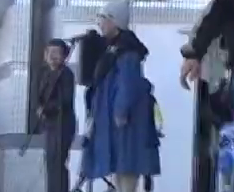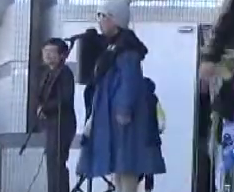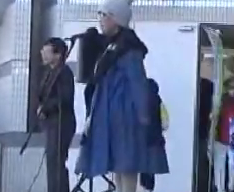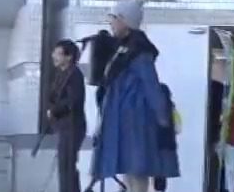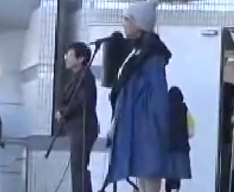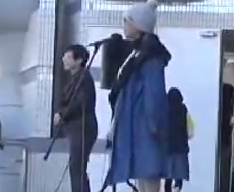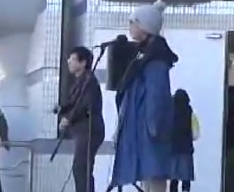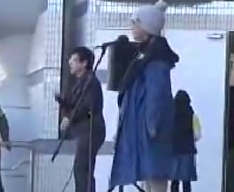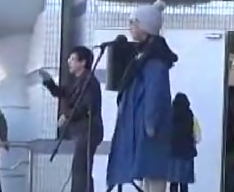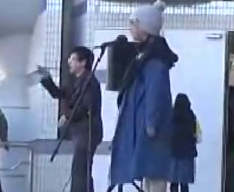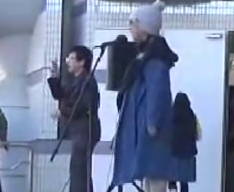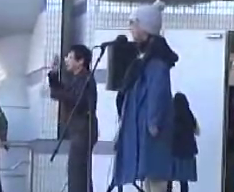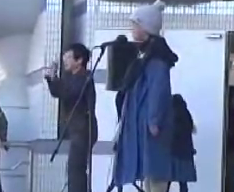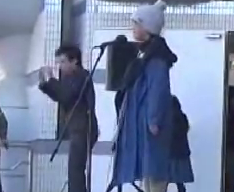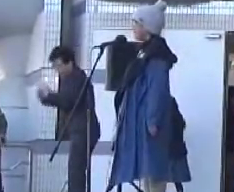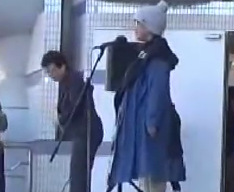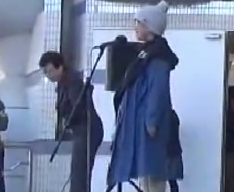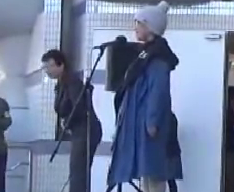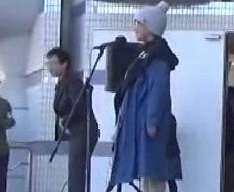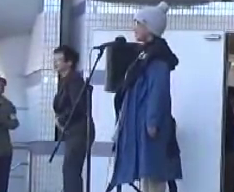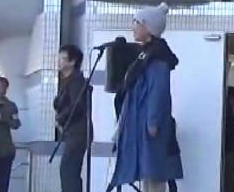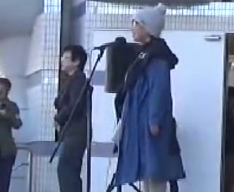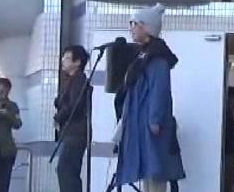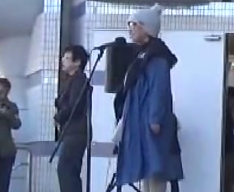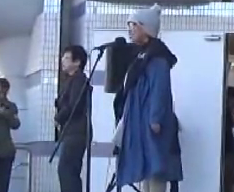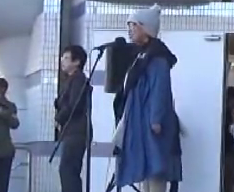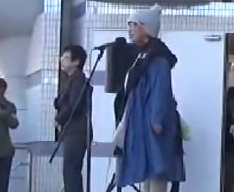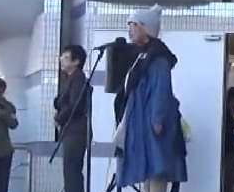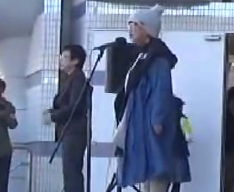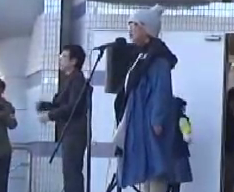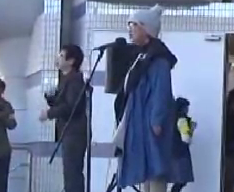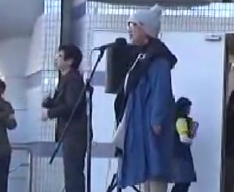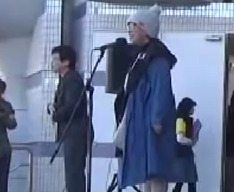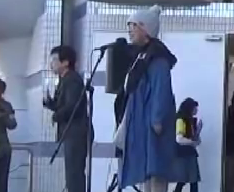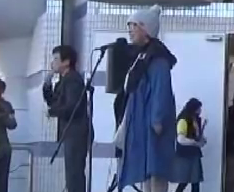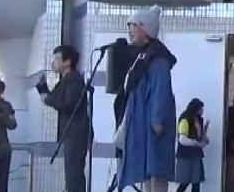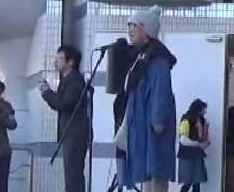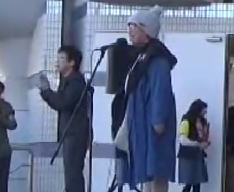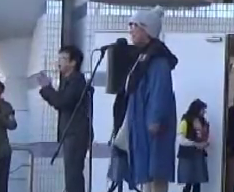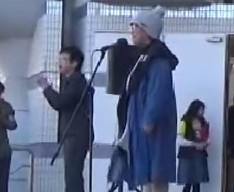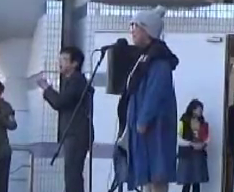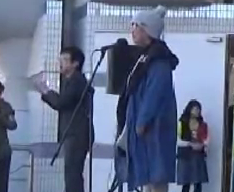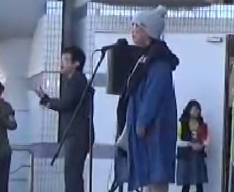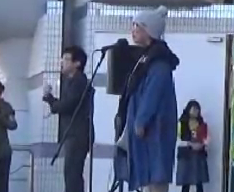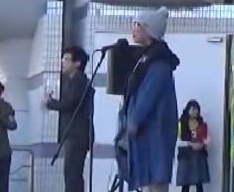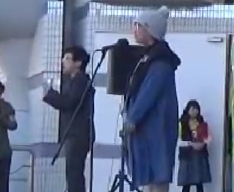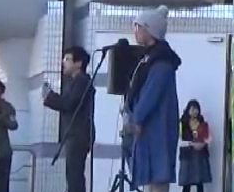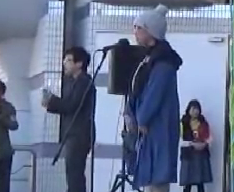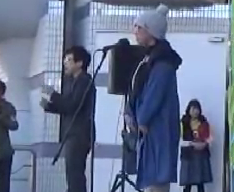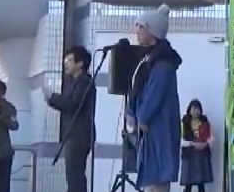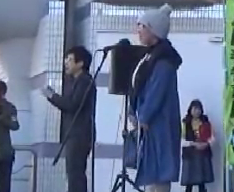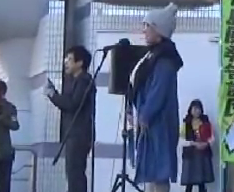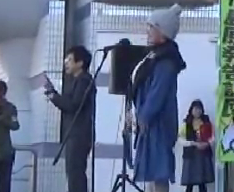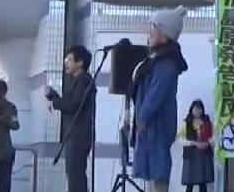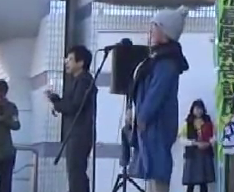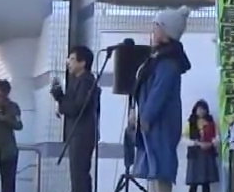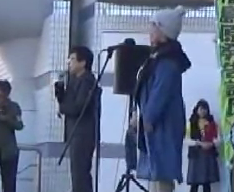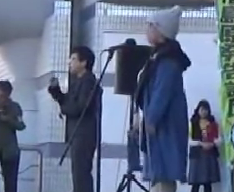。はい、皆さんこんにちは。私は福島県から参りました人見と申します